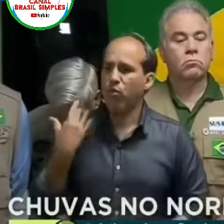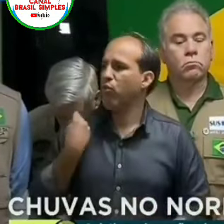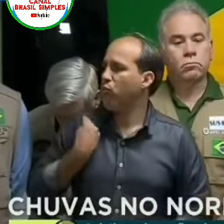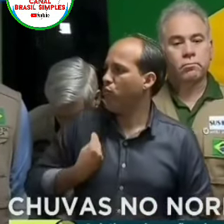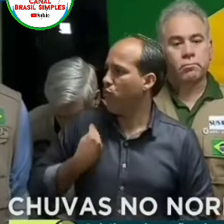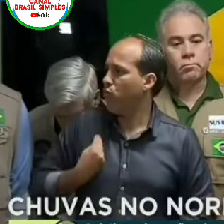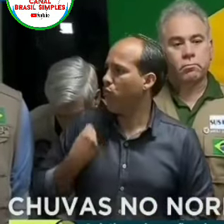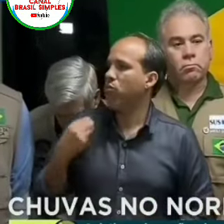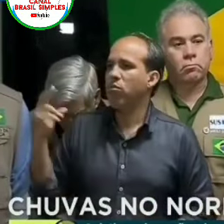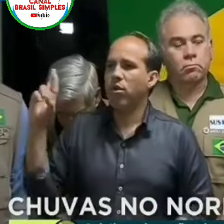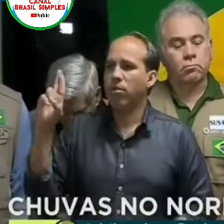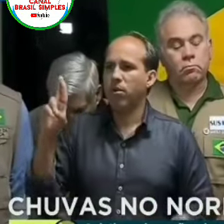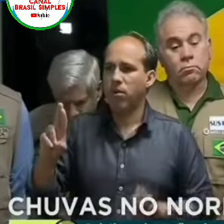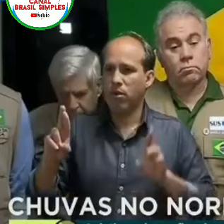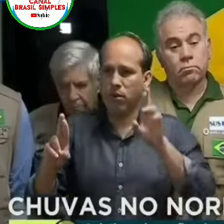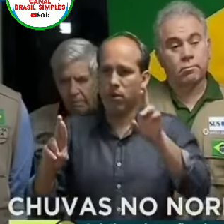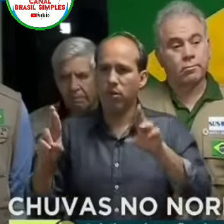presente.